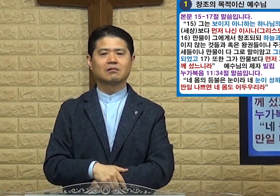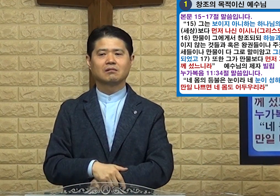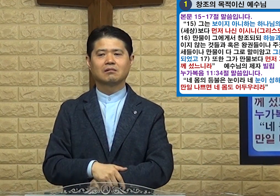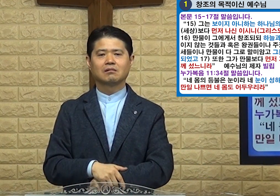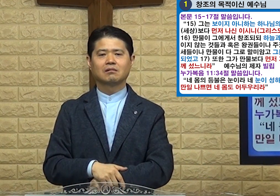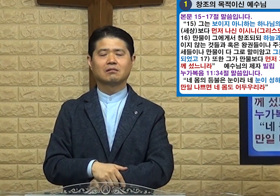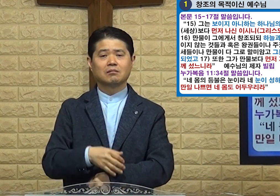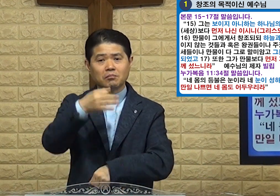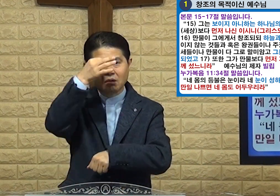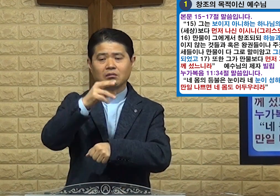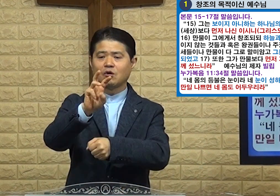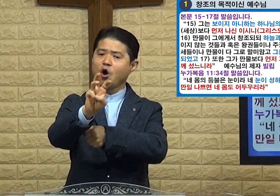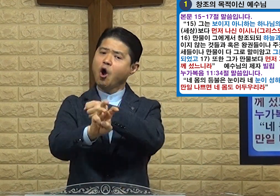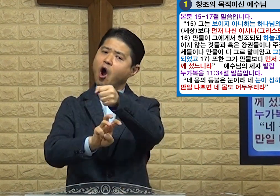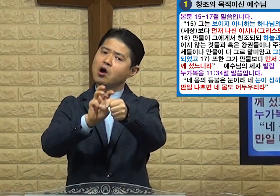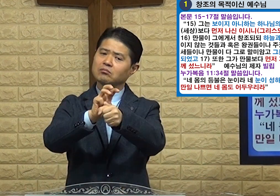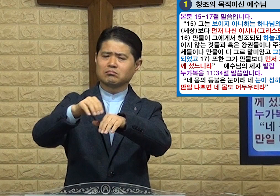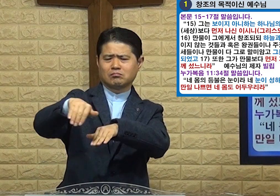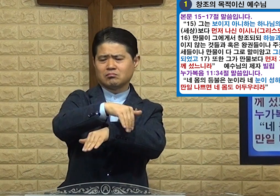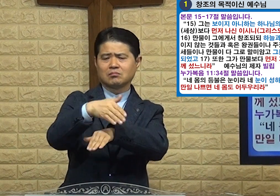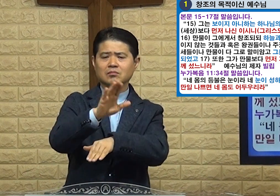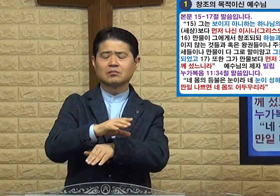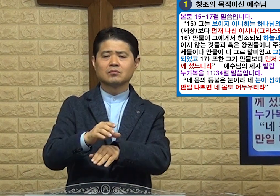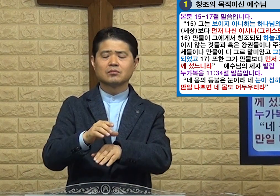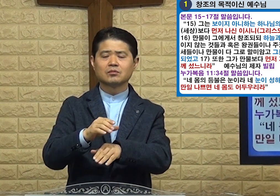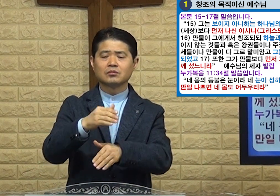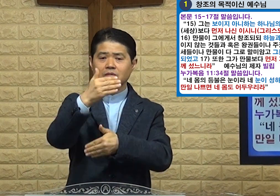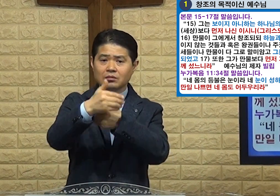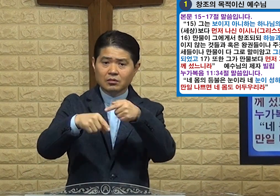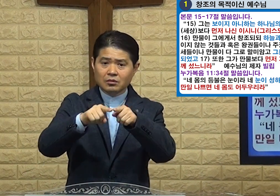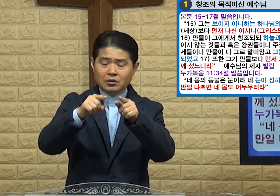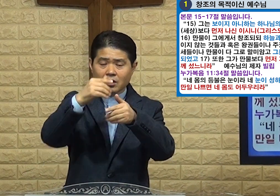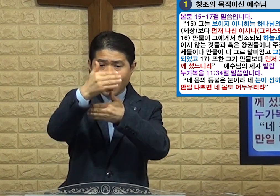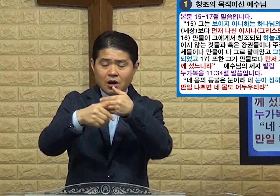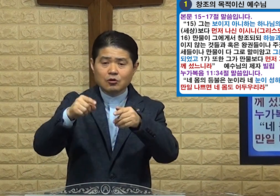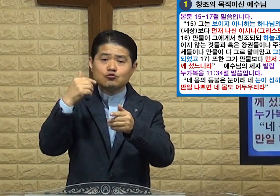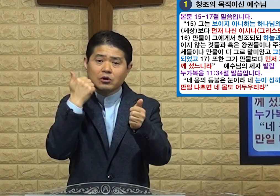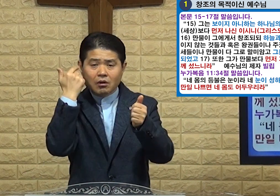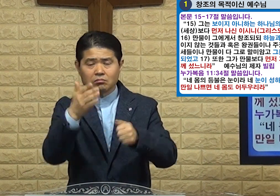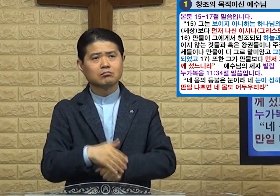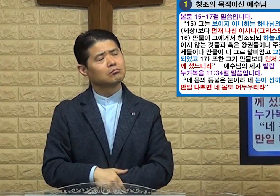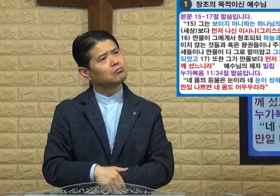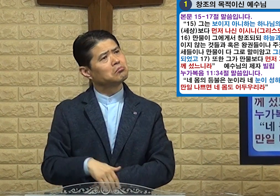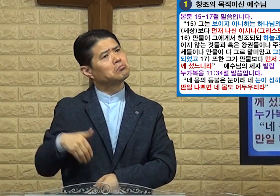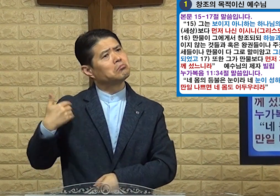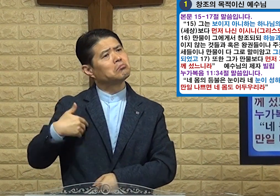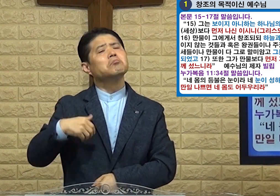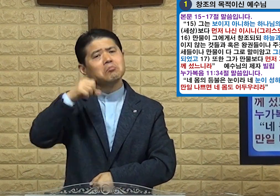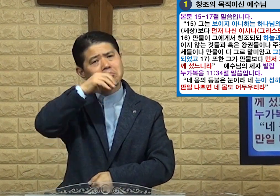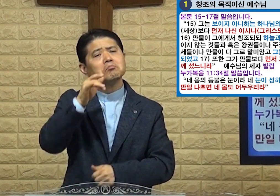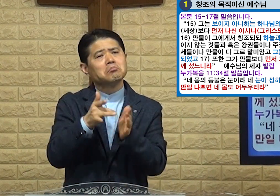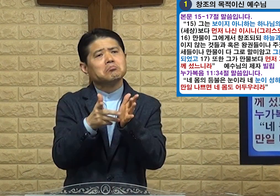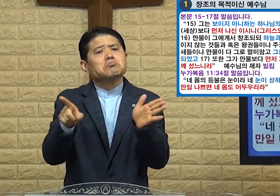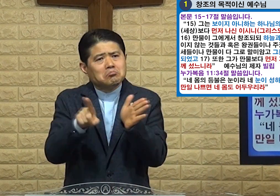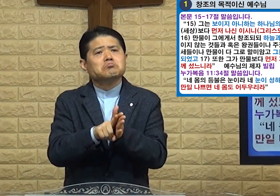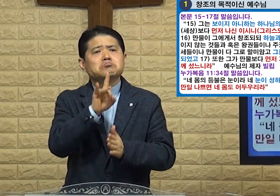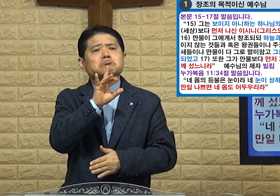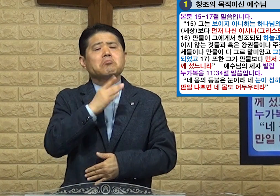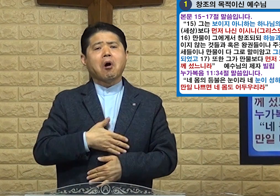우리가 성경을 읽어도 무용지물인 거죠. 30년 동안 교회를 다녀도 우리가 하나님이 누구야? 라고 물었을 때 그저 예수님